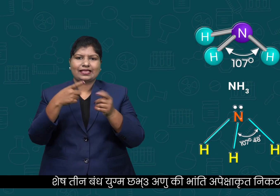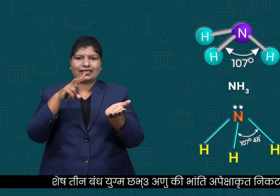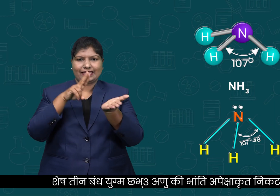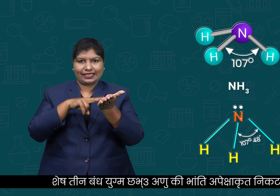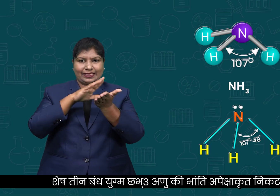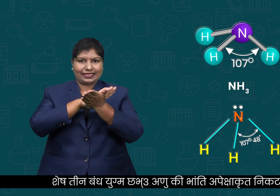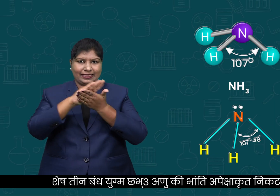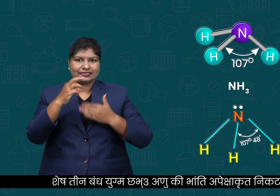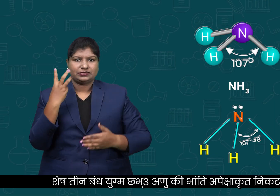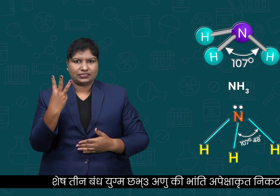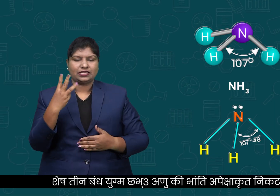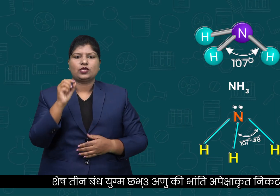निकट आते हैं।